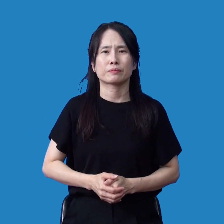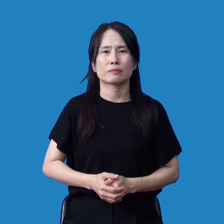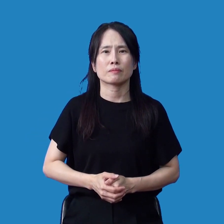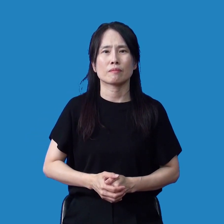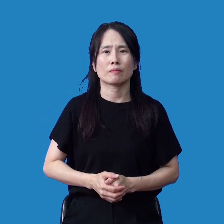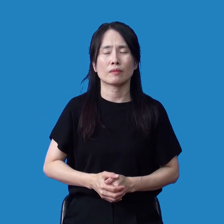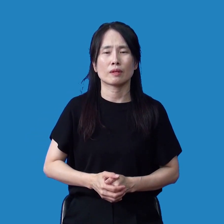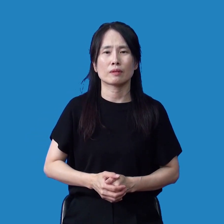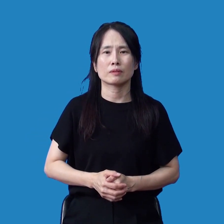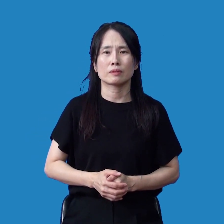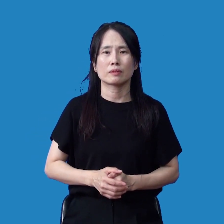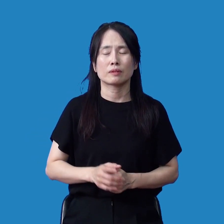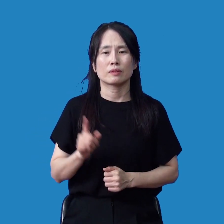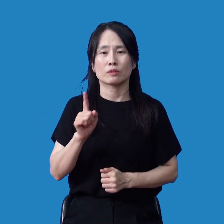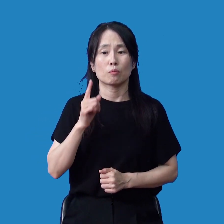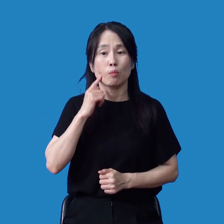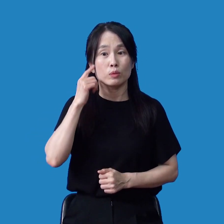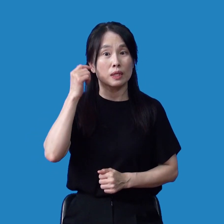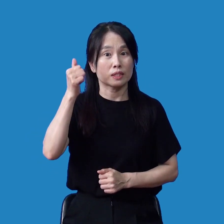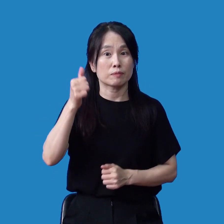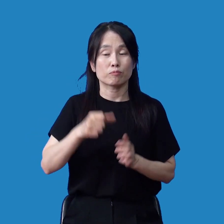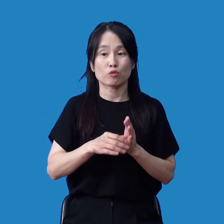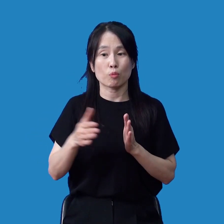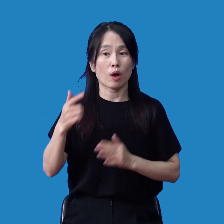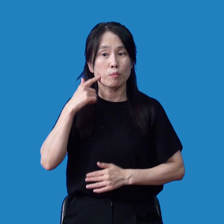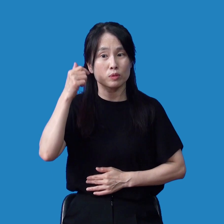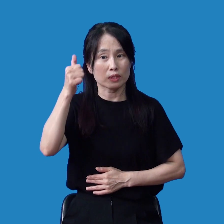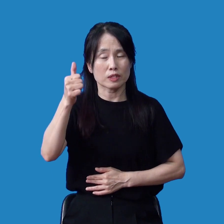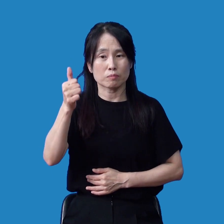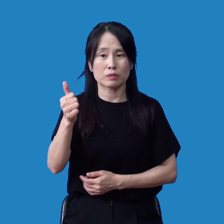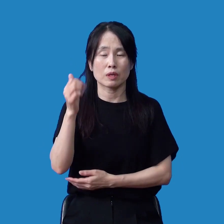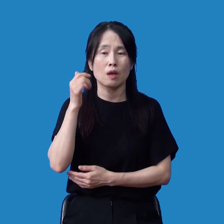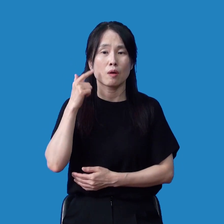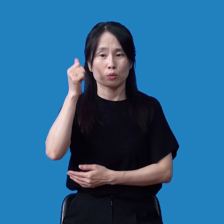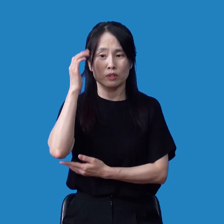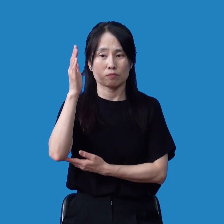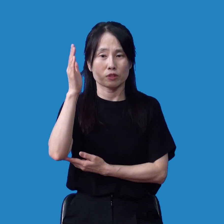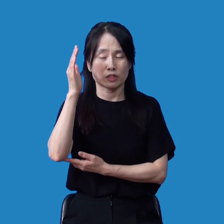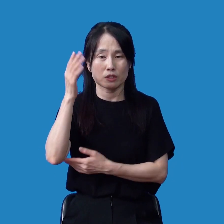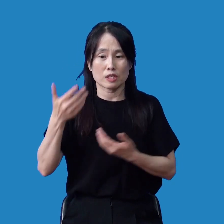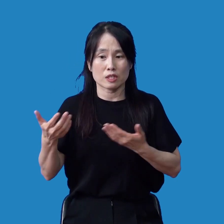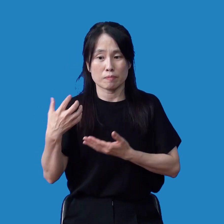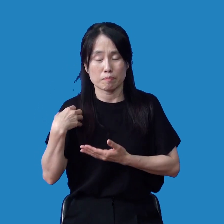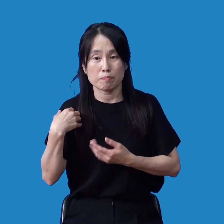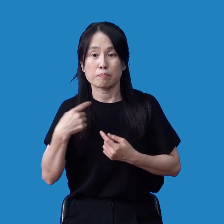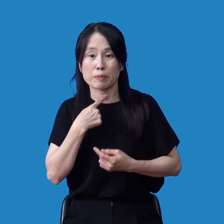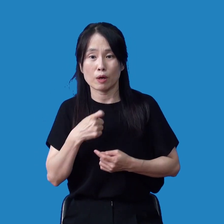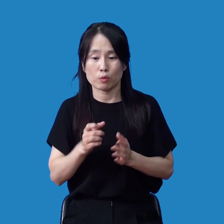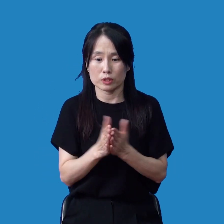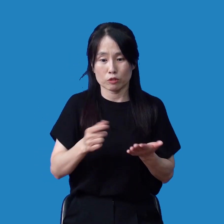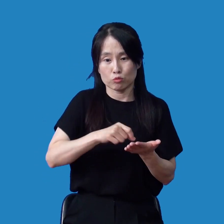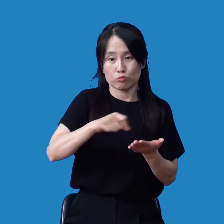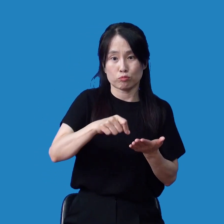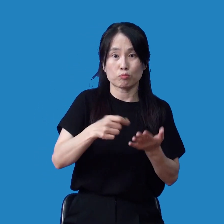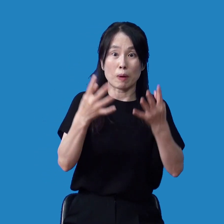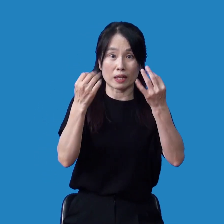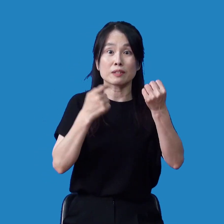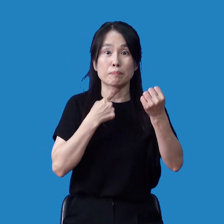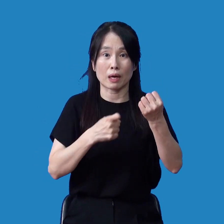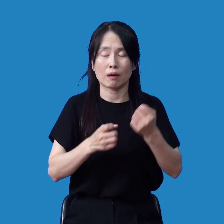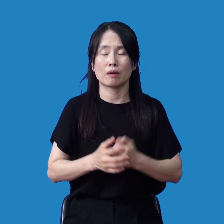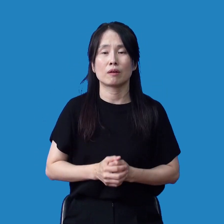고든 맥도널 목사님은 목회도 하면서 또 저술 활동도 하는 아주 유명한 분입니다. 그 목사님은